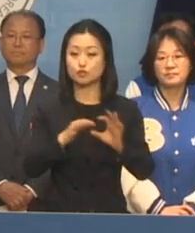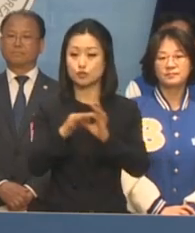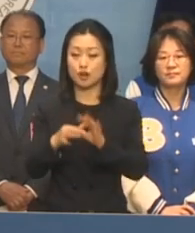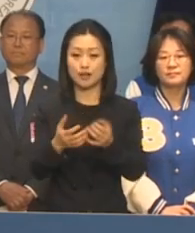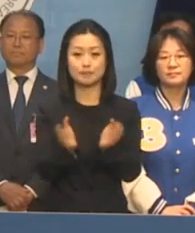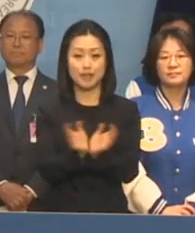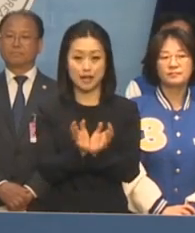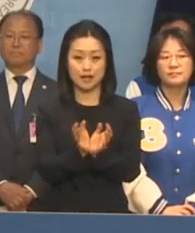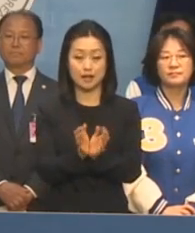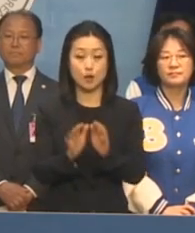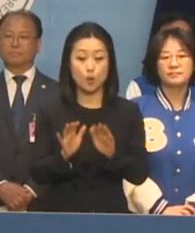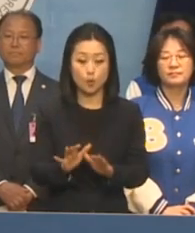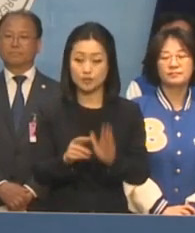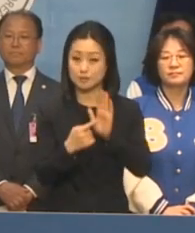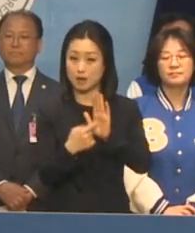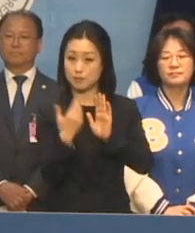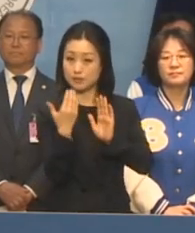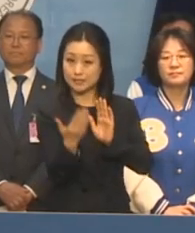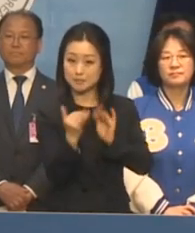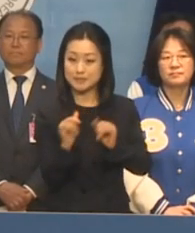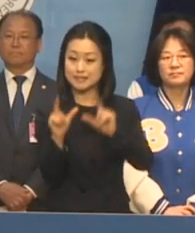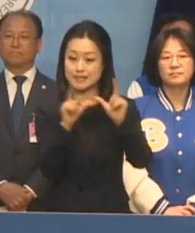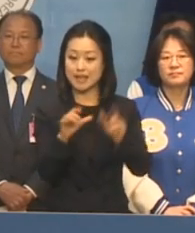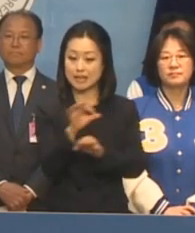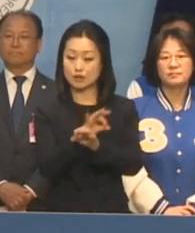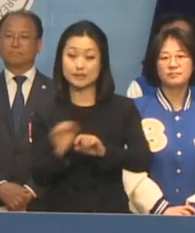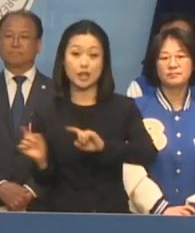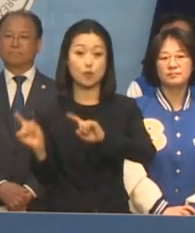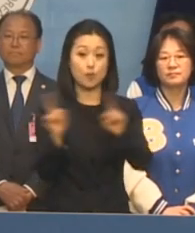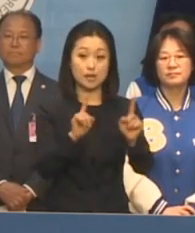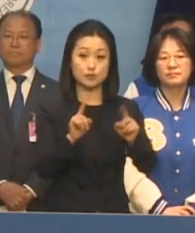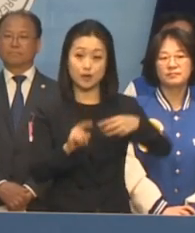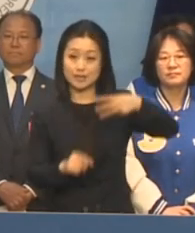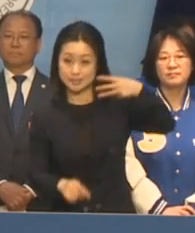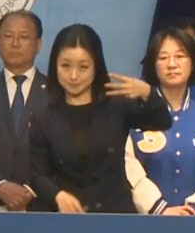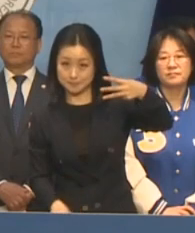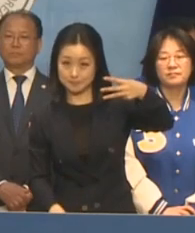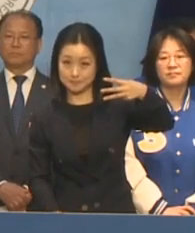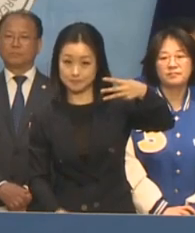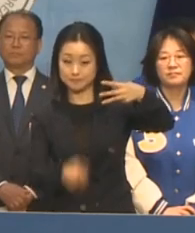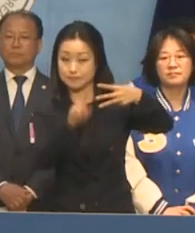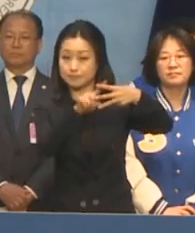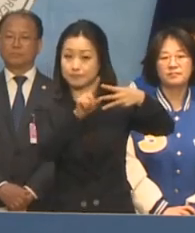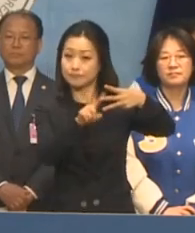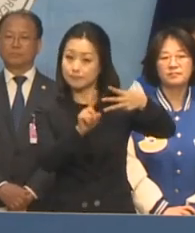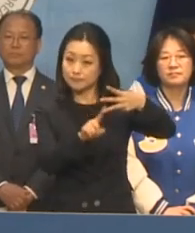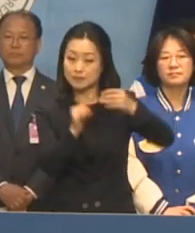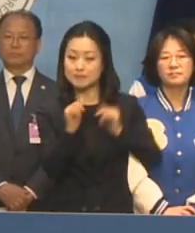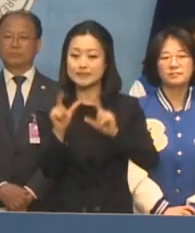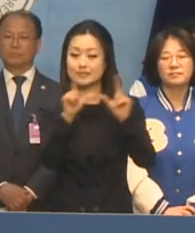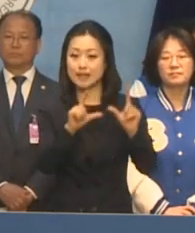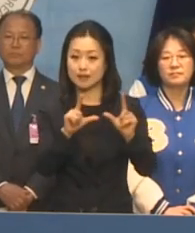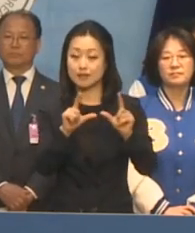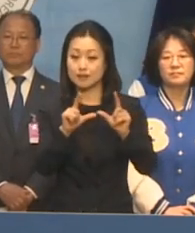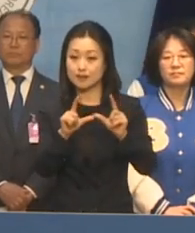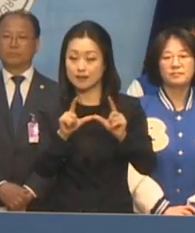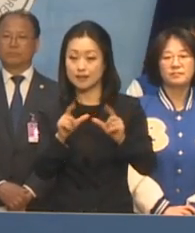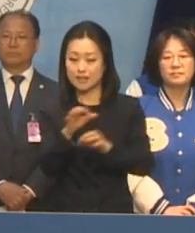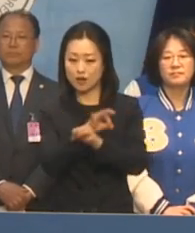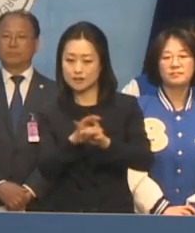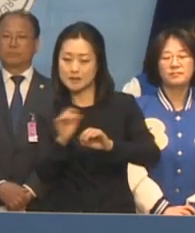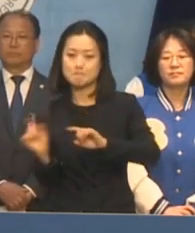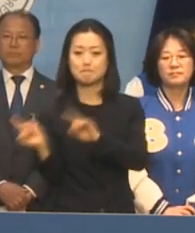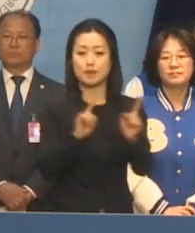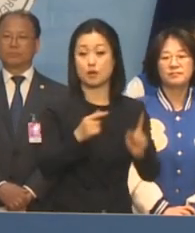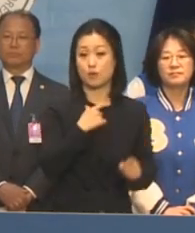연합은 오늘 발표한 민생 경쟁 활성화 3대 정책으로 민생 경제를 살리겠습니다